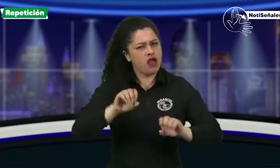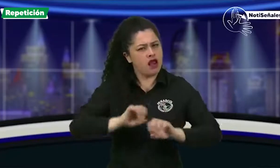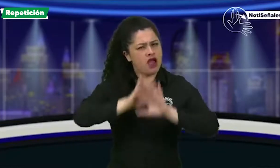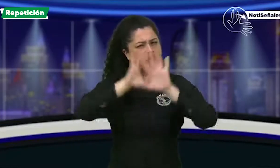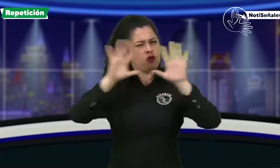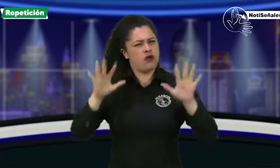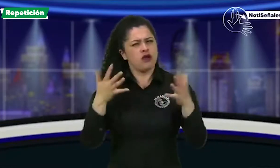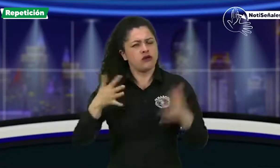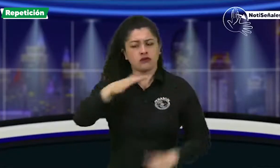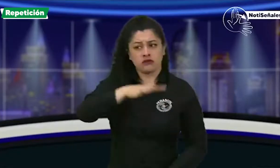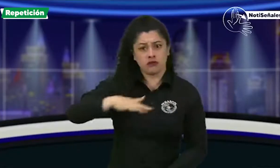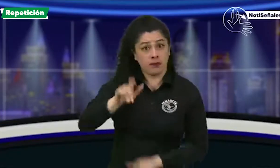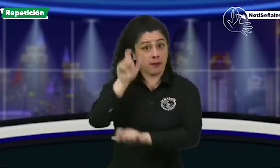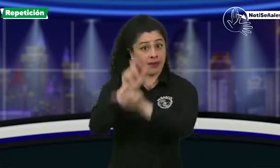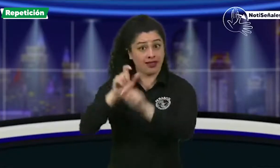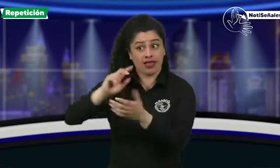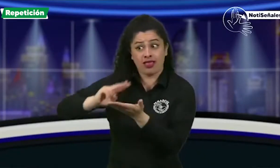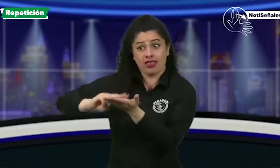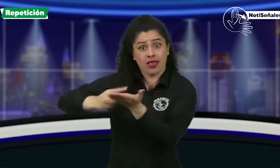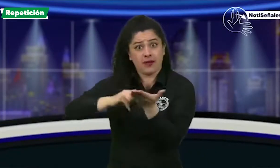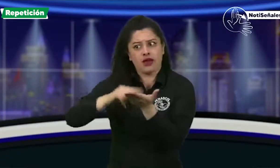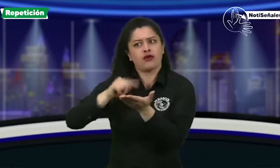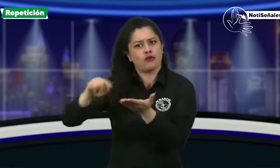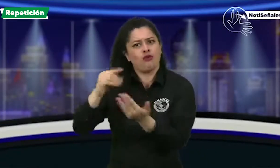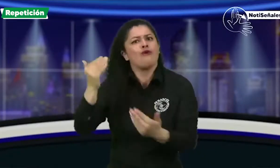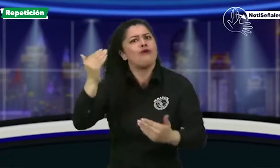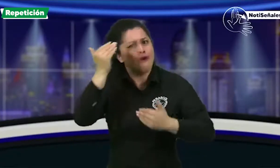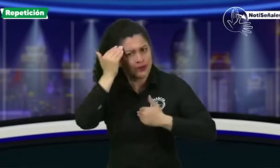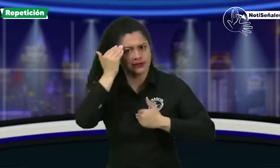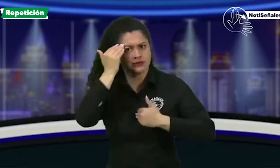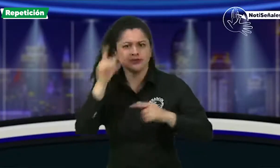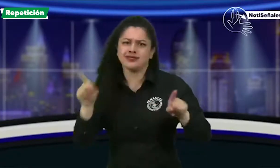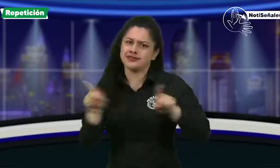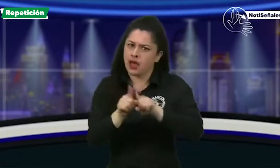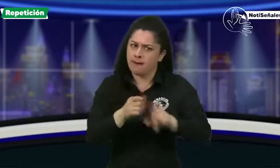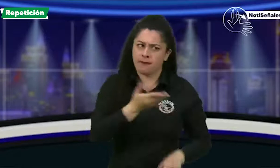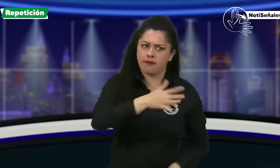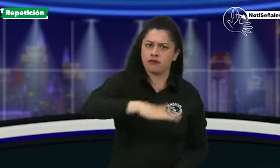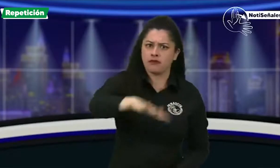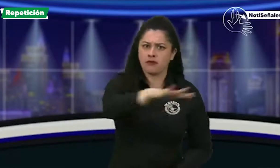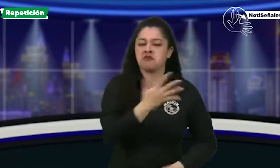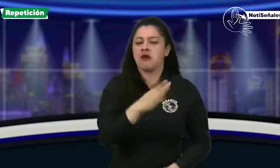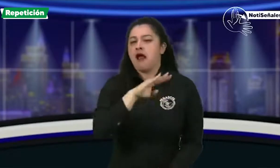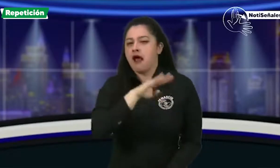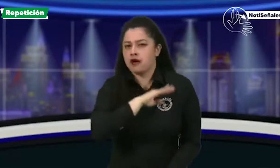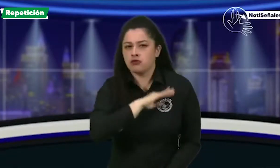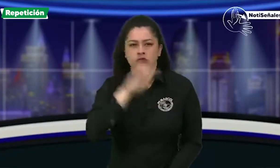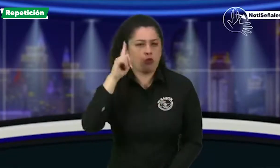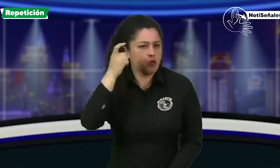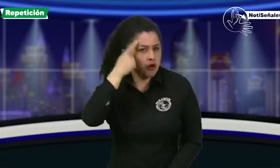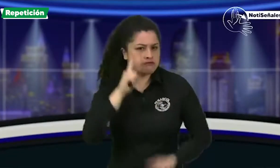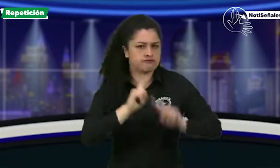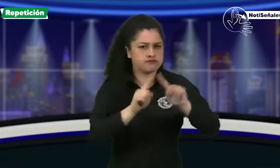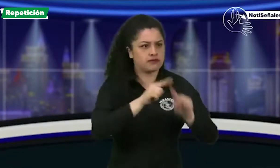nos habla y nos dice que los intérpretes pues también deben tener esta conciencia